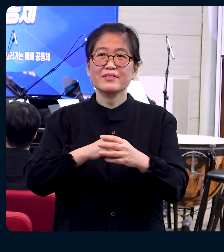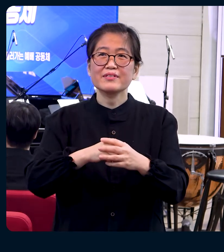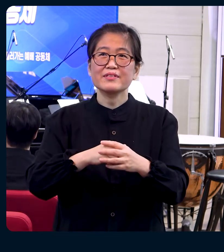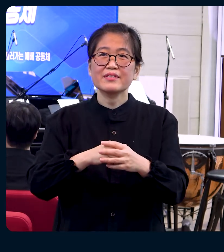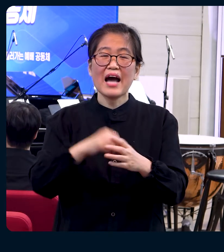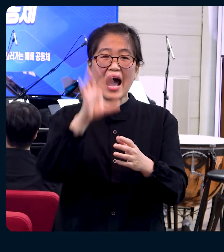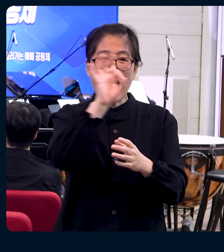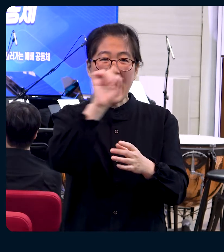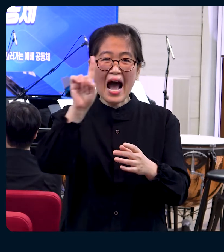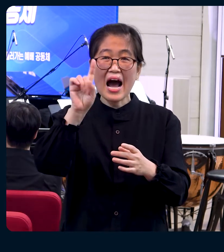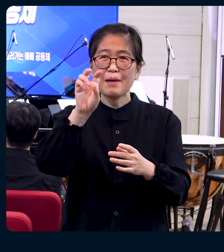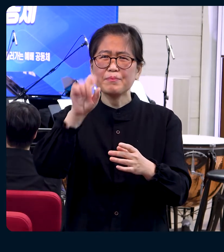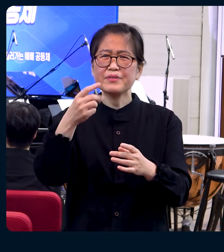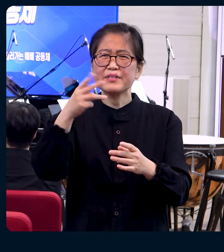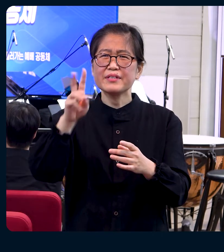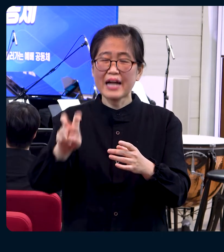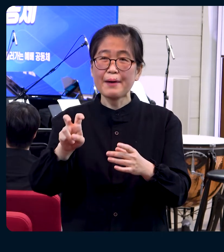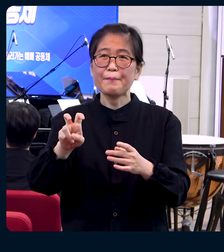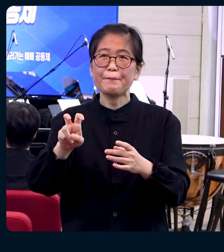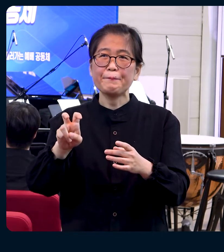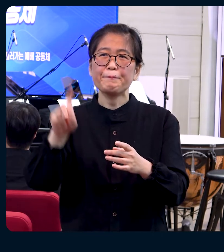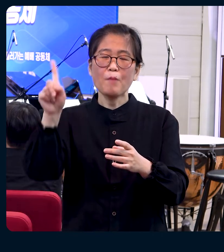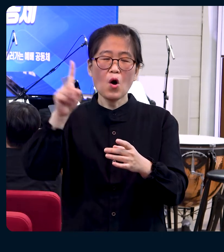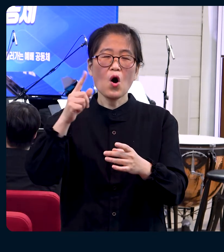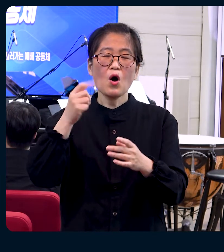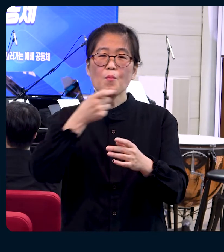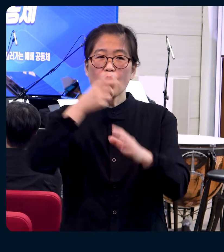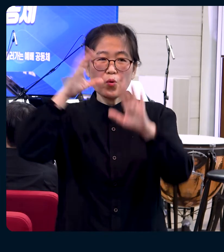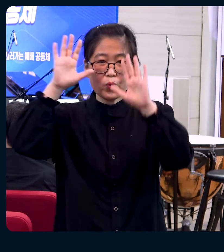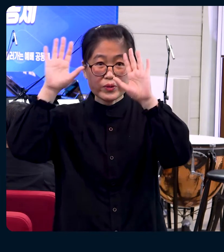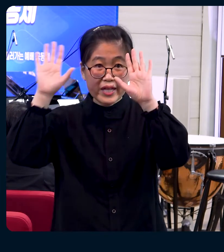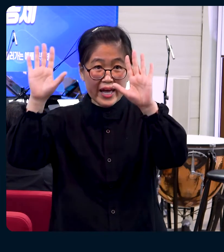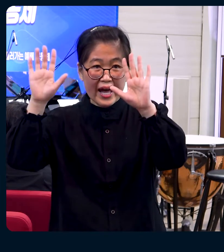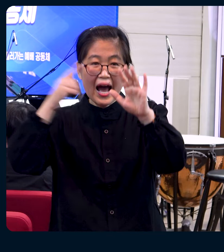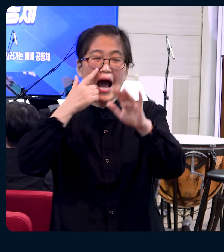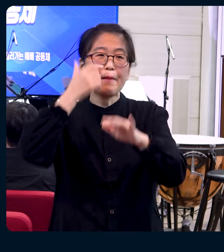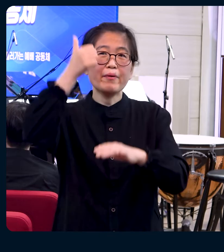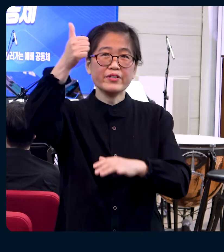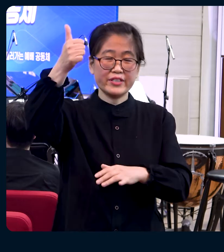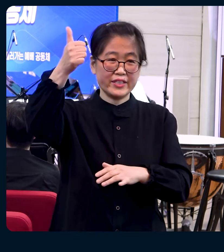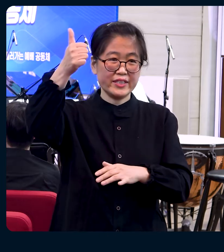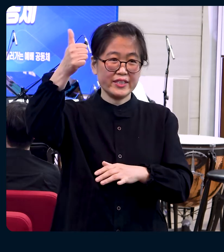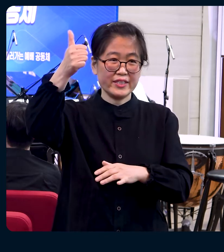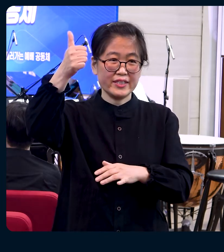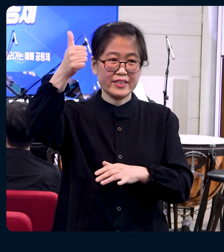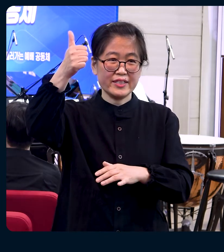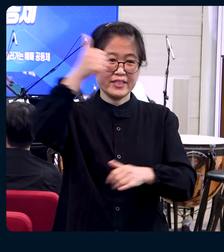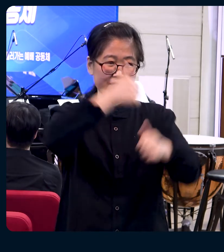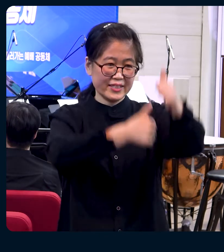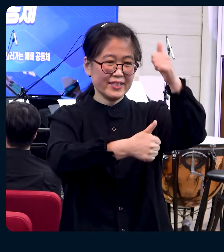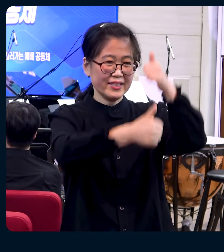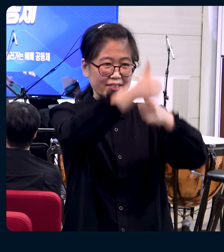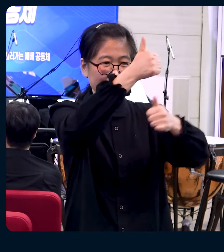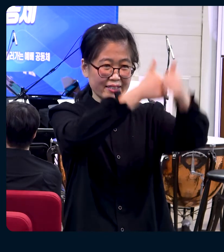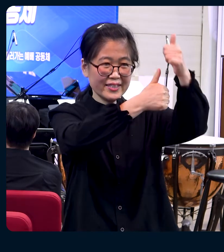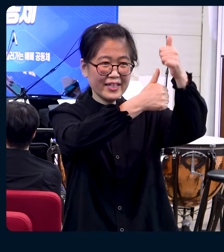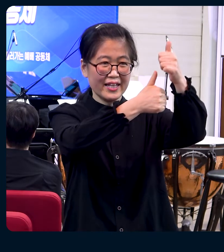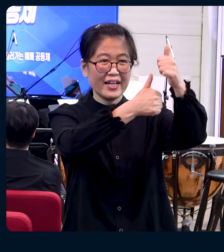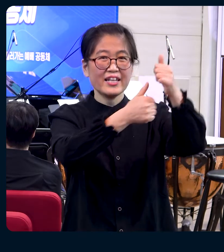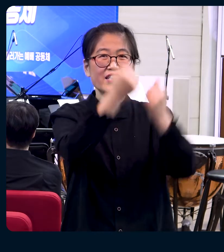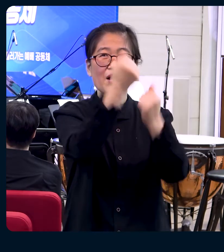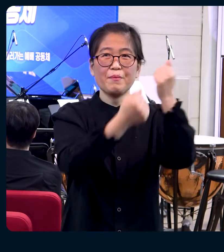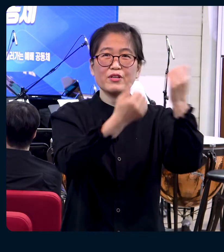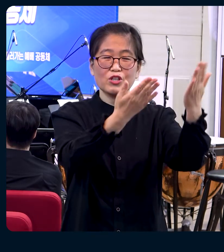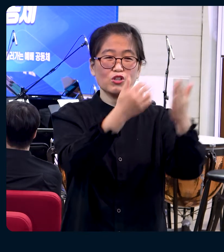중에 아므람이 모세의 아버지 요게벳과 결혼해서 모세를 낳습니다. 아론과 미리암과 모세를